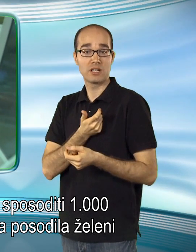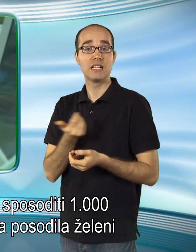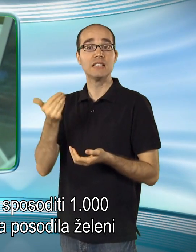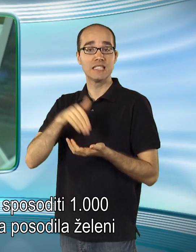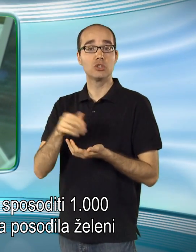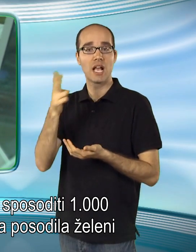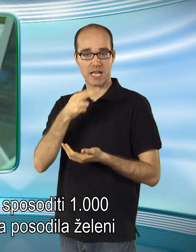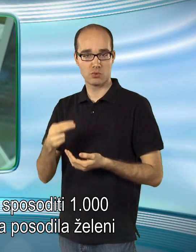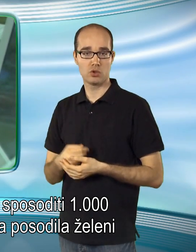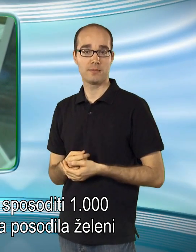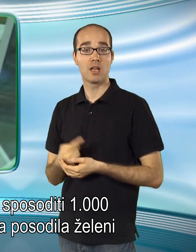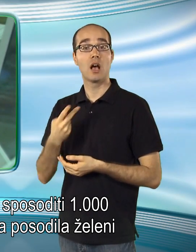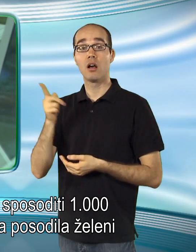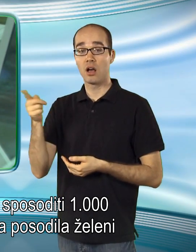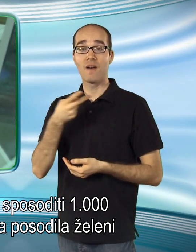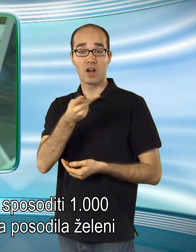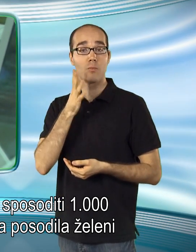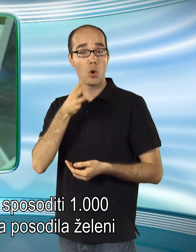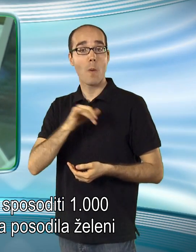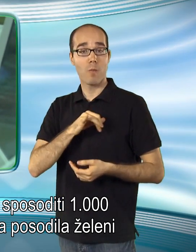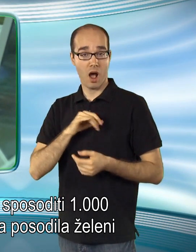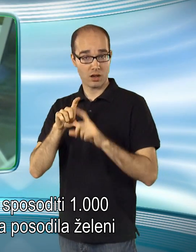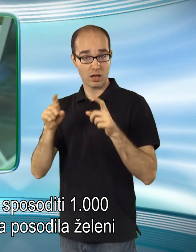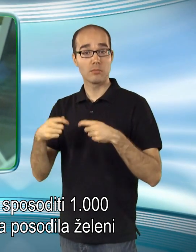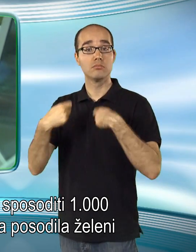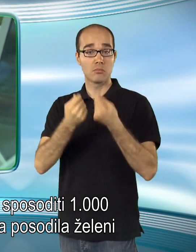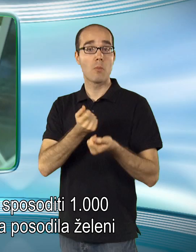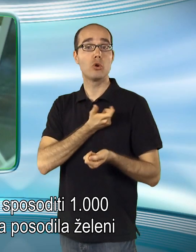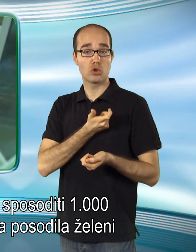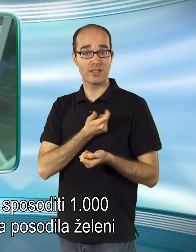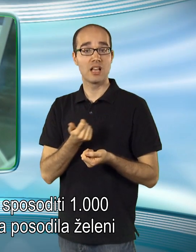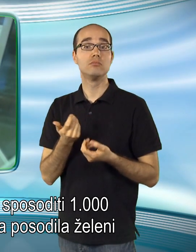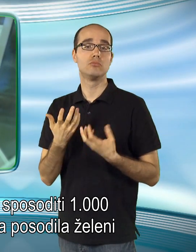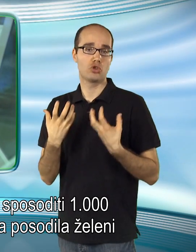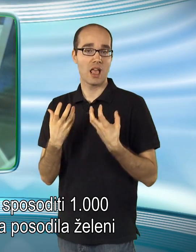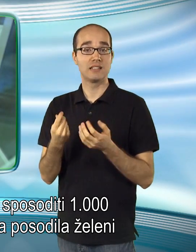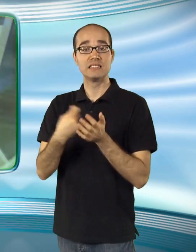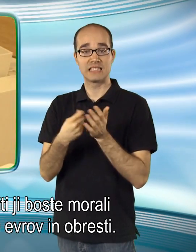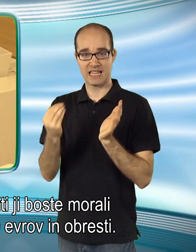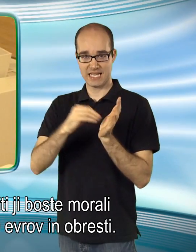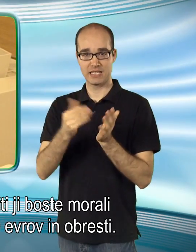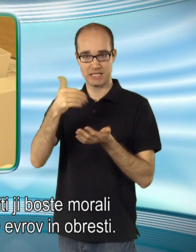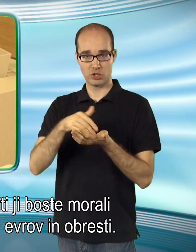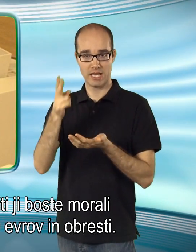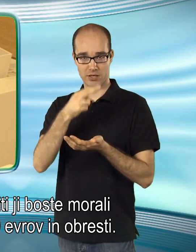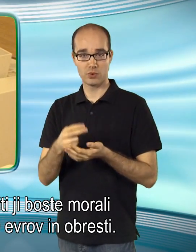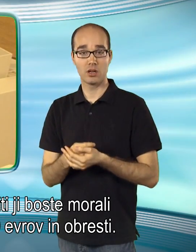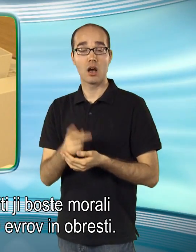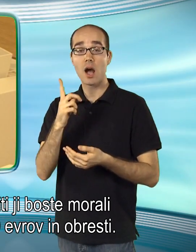banka posodila želeni znesek, ampak vrniti ji boste morali glavnico, torej 1000 evrov